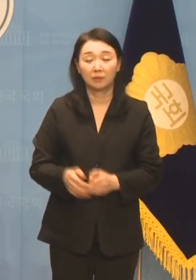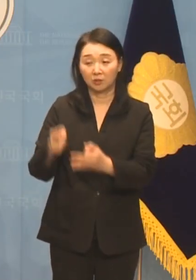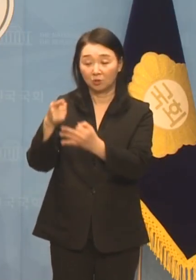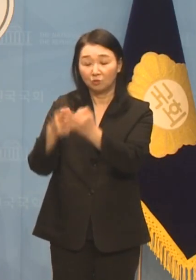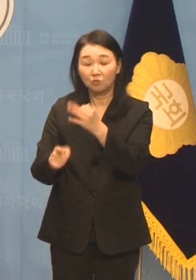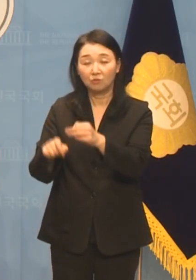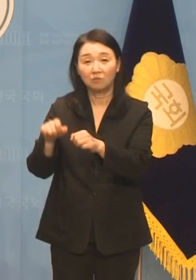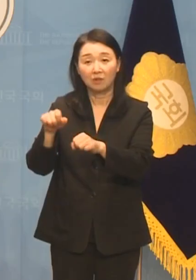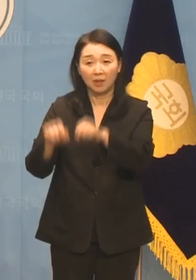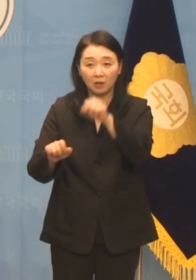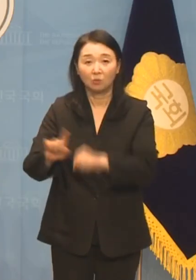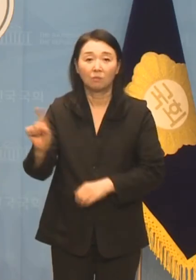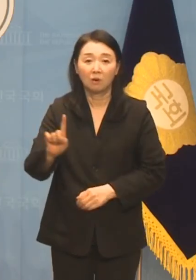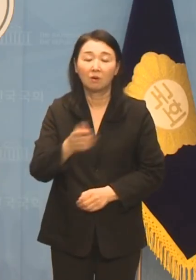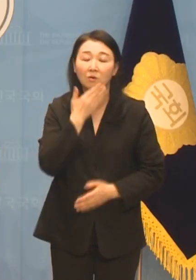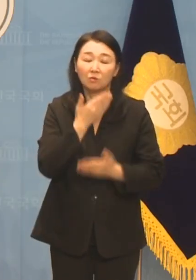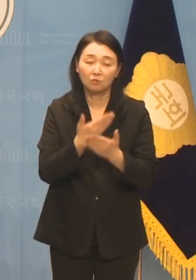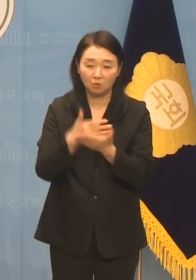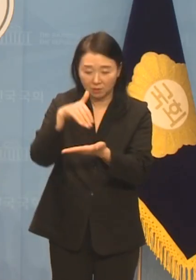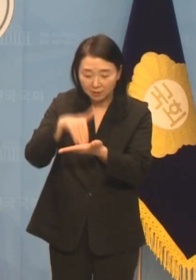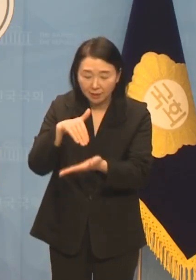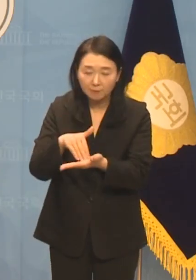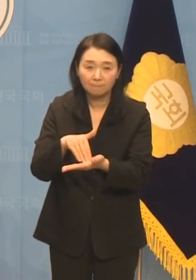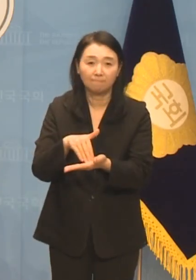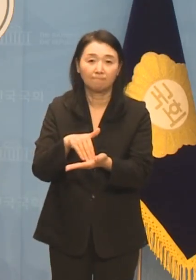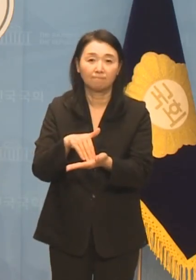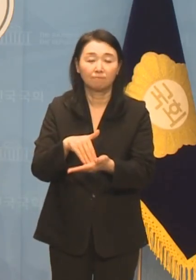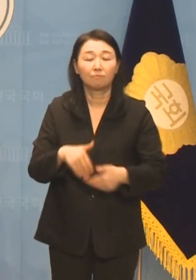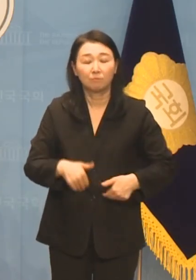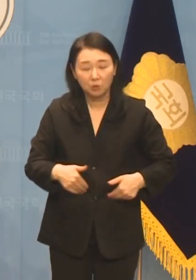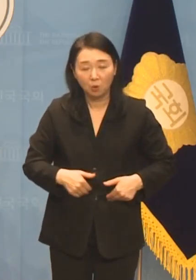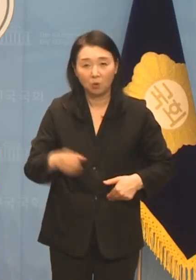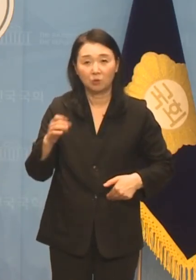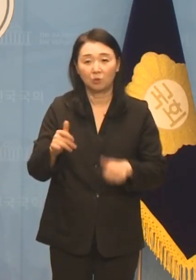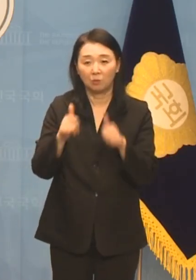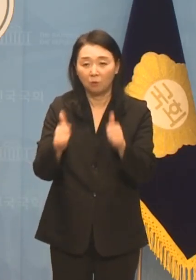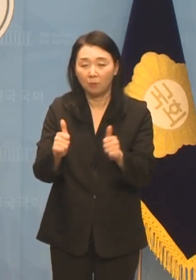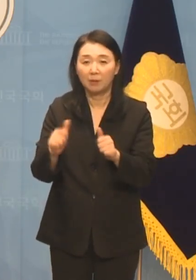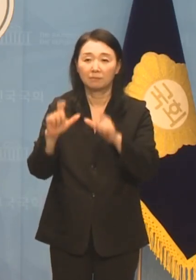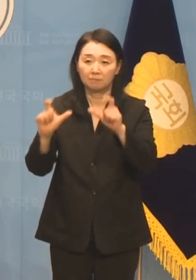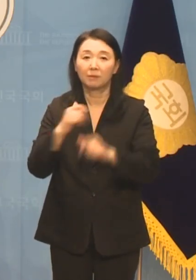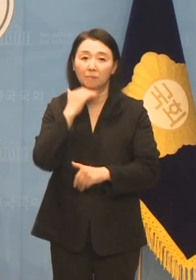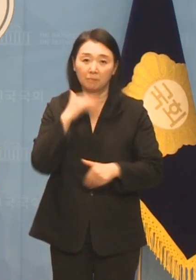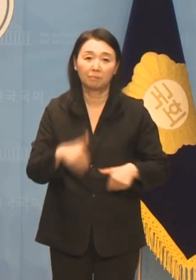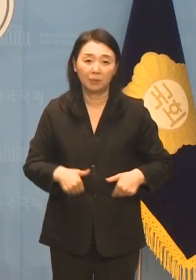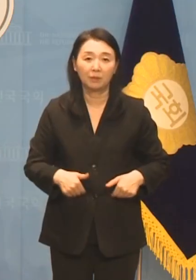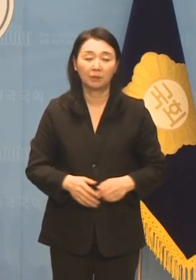일은 자숙하고 참회하며 겸허히 법의 심판을 기다리는 것입니다.